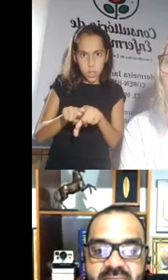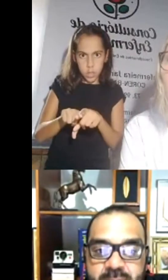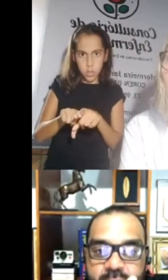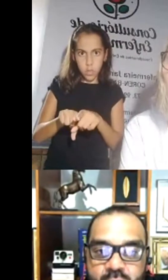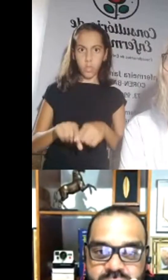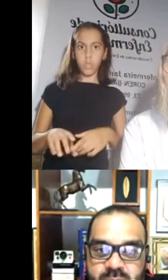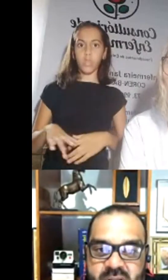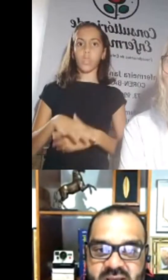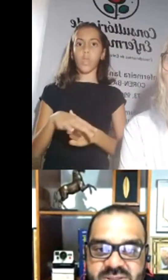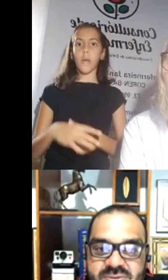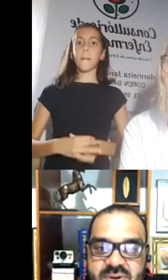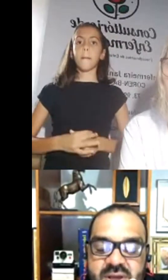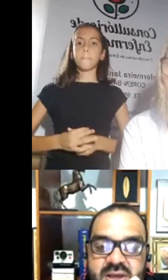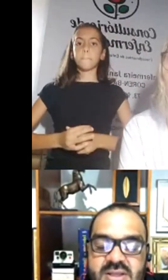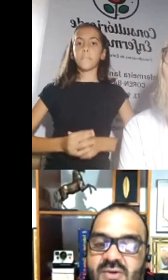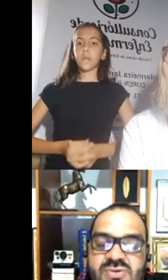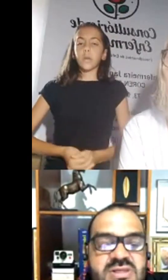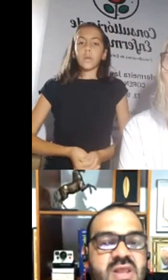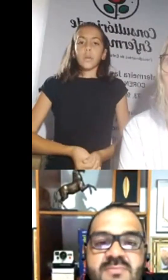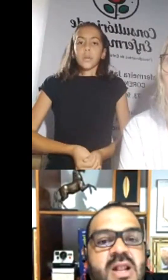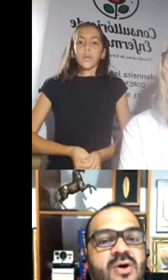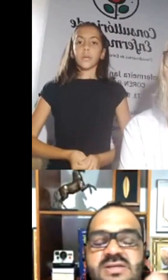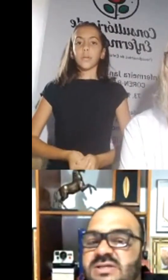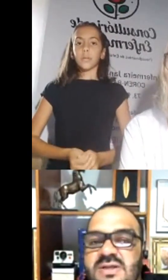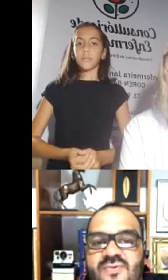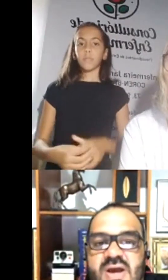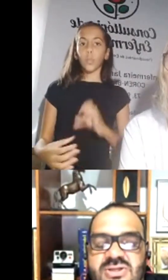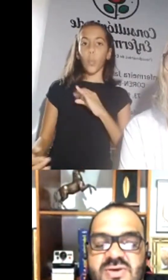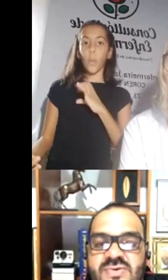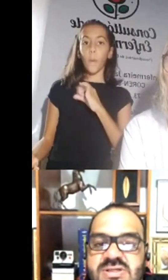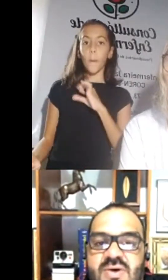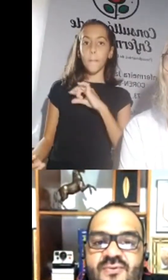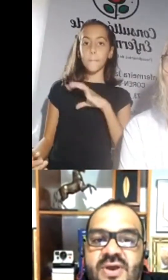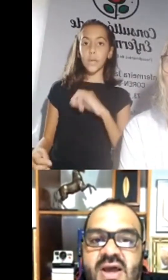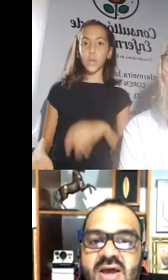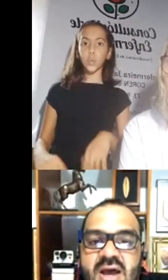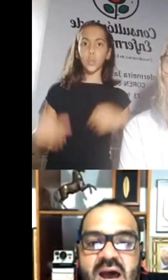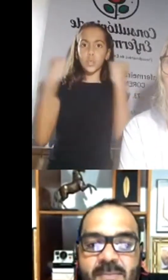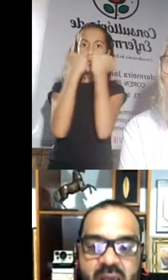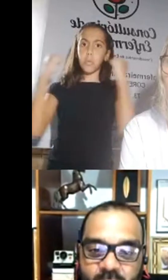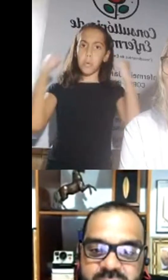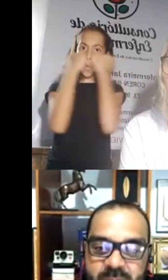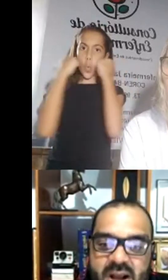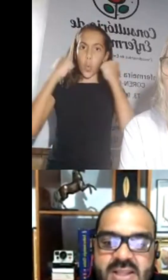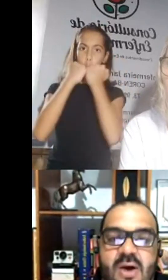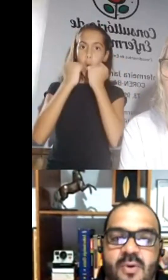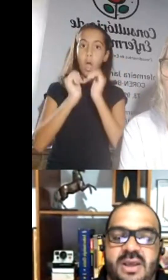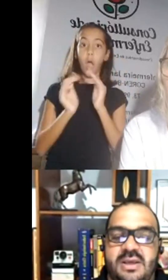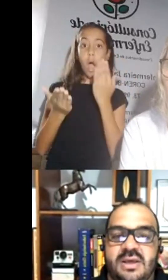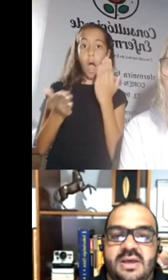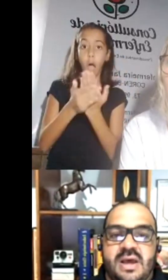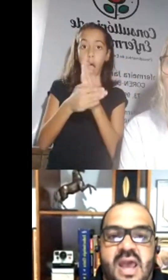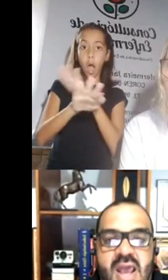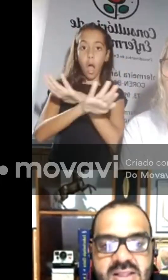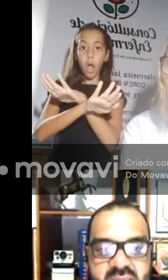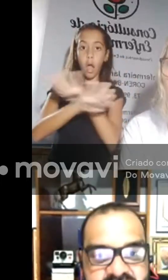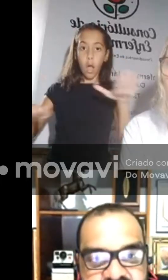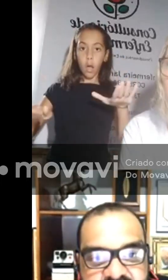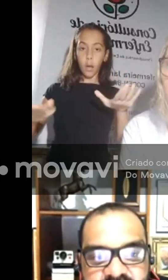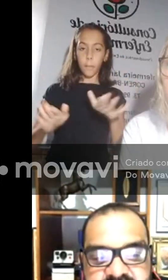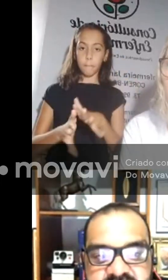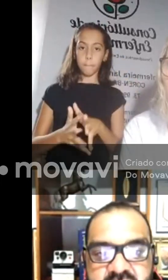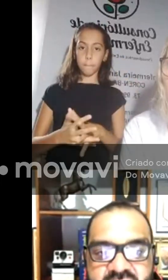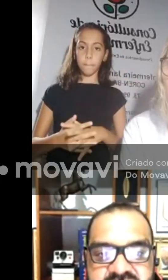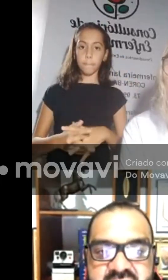estar pronto para isso. Então, você tem melhoras significativas. Então, fica a pergunta para cada um aí. É